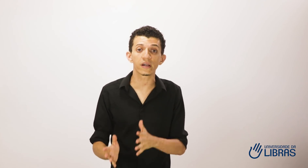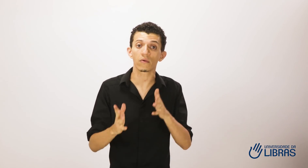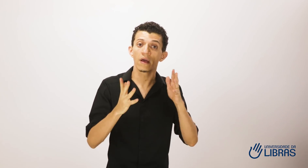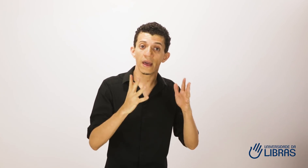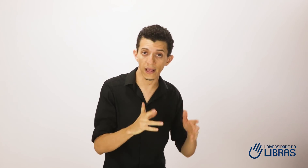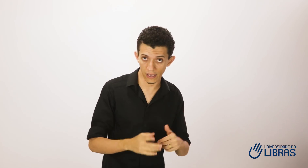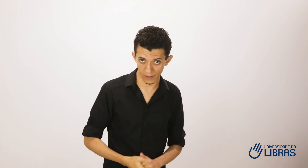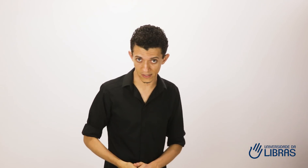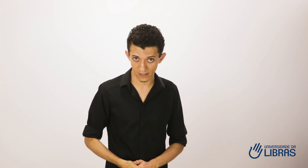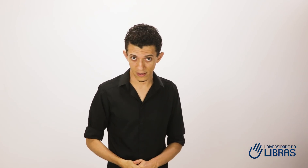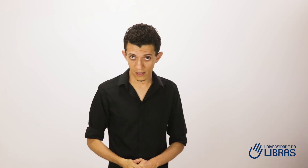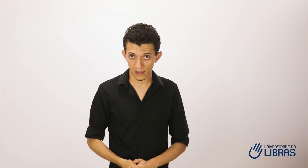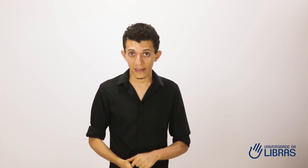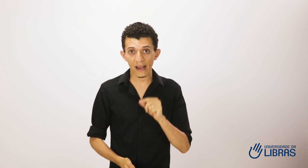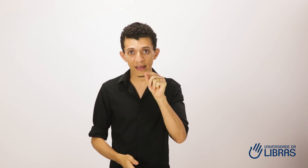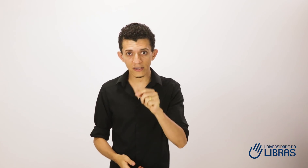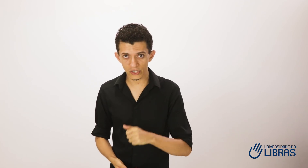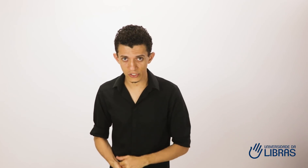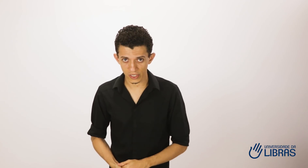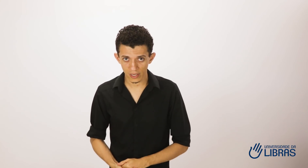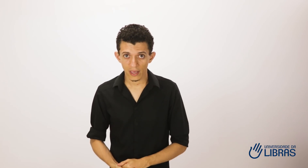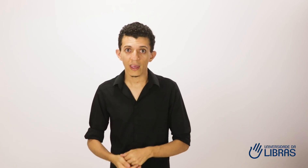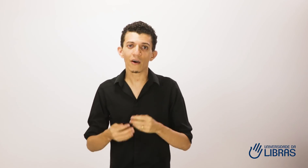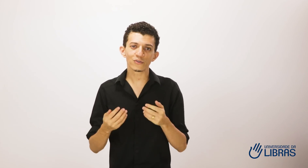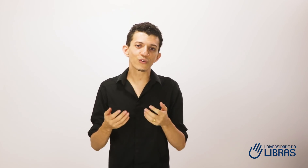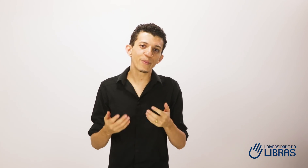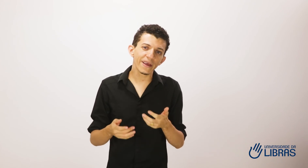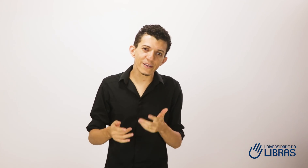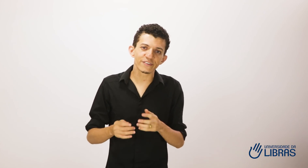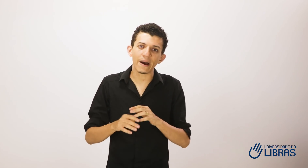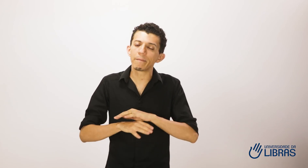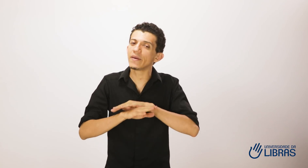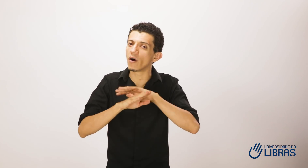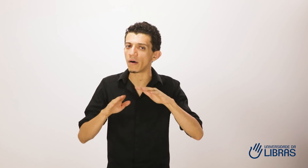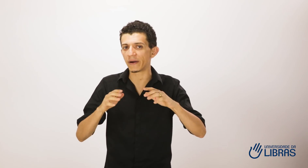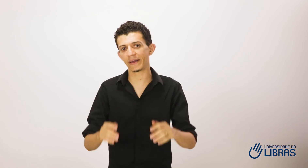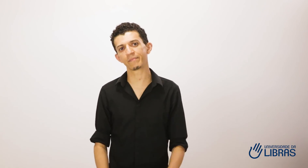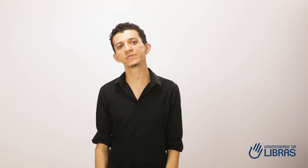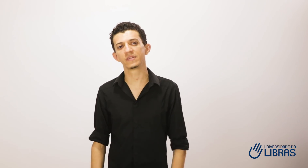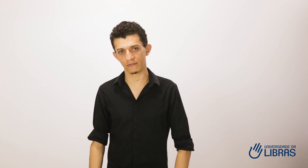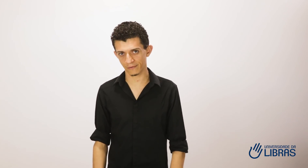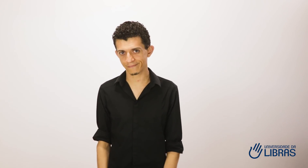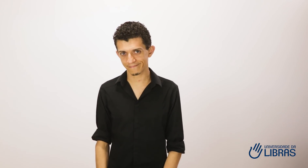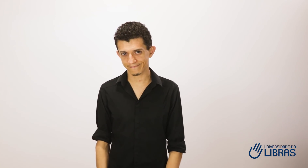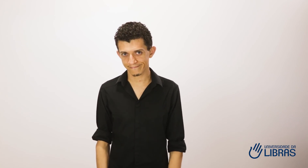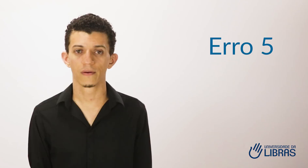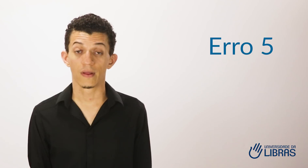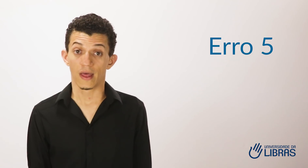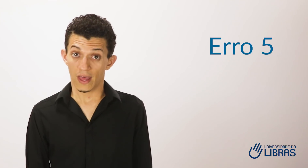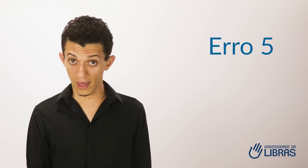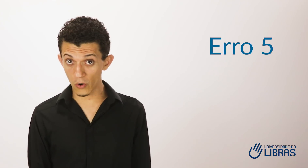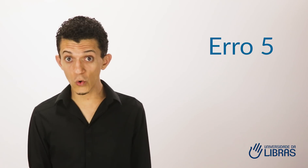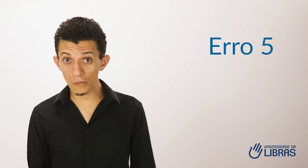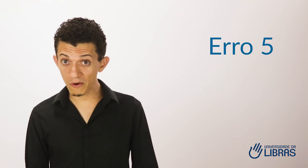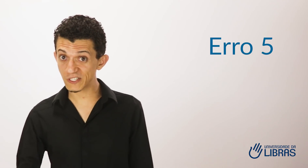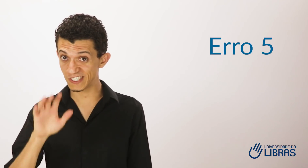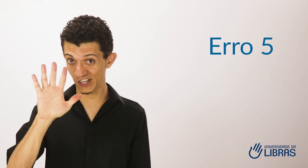comunicam em Libras. E acredite, eu descobri isso da pior maneira possível. Erro número